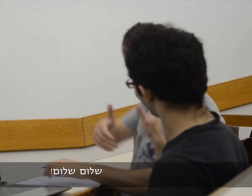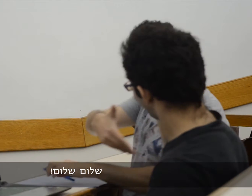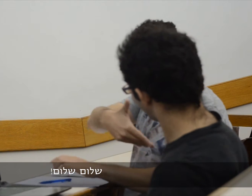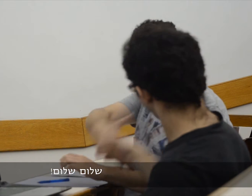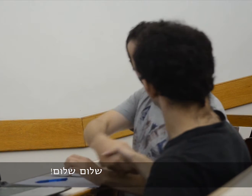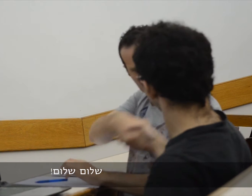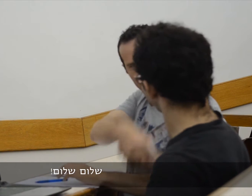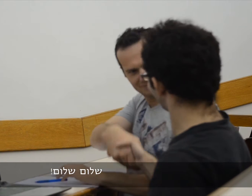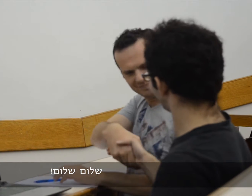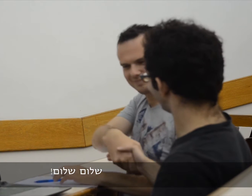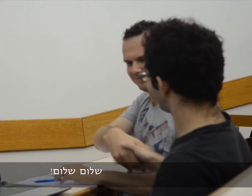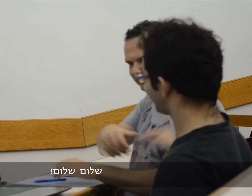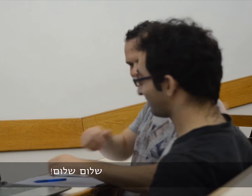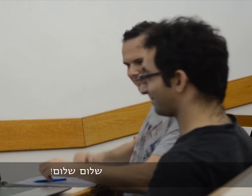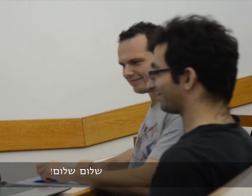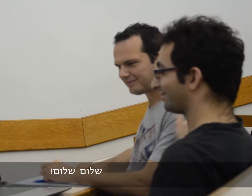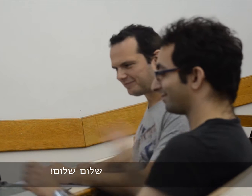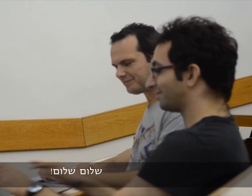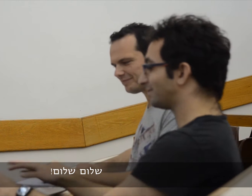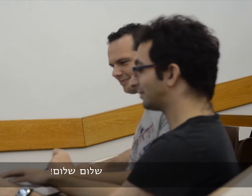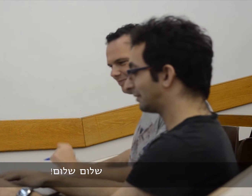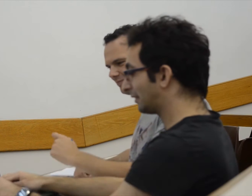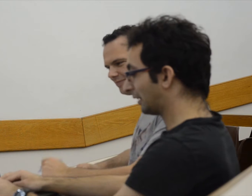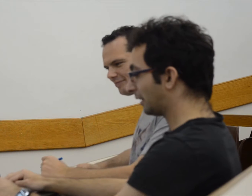שלום, שלום.